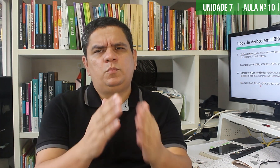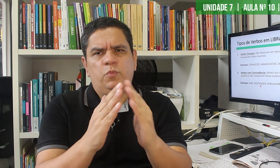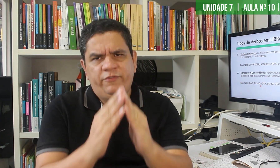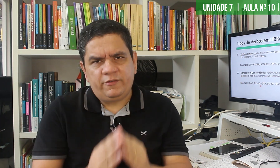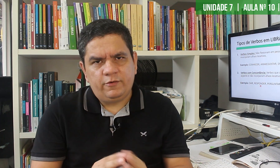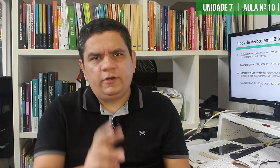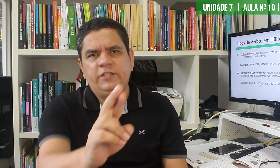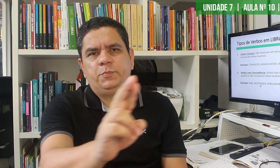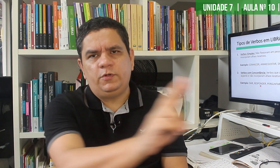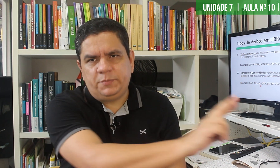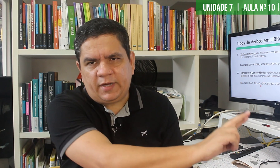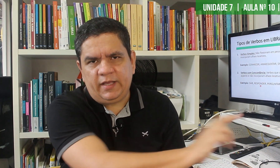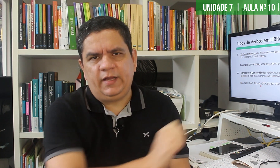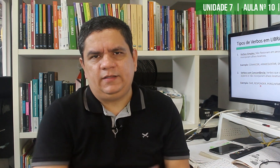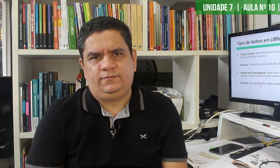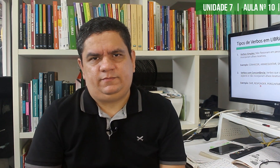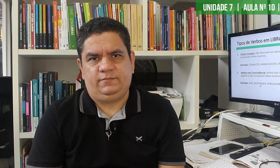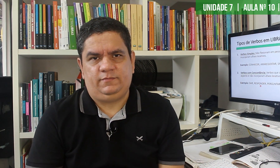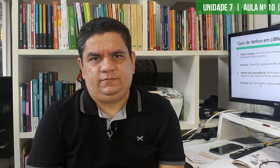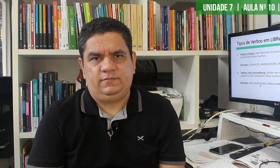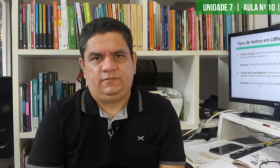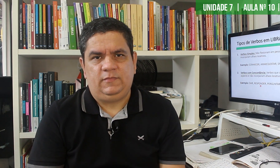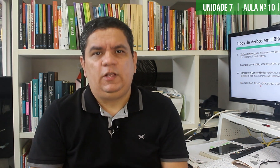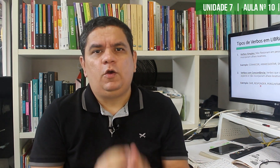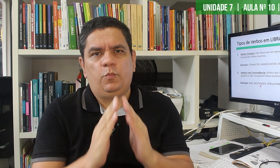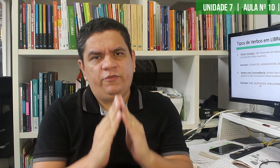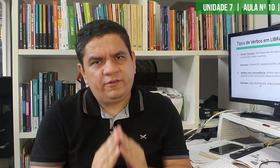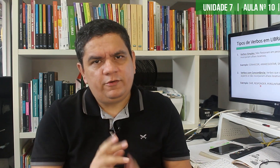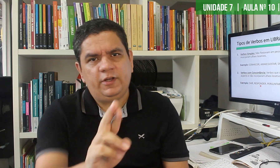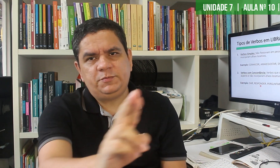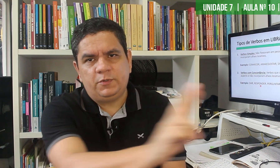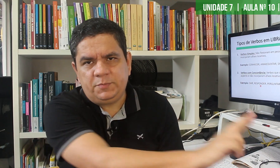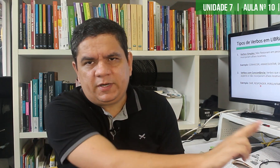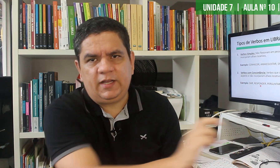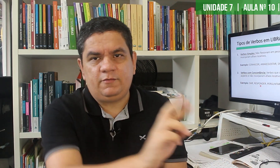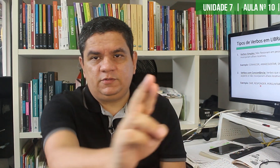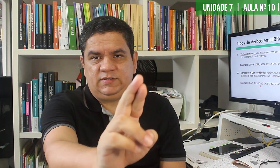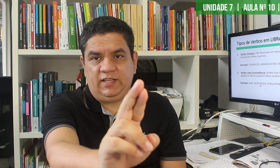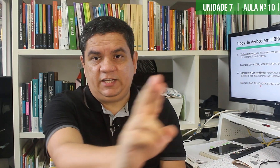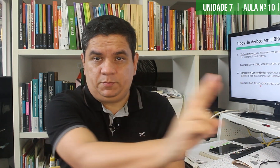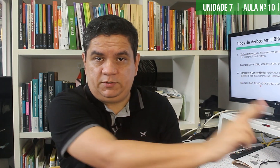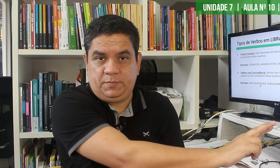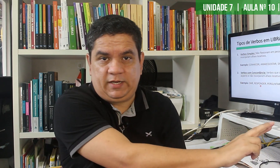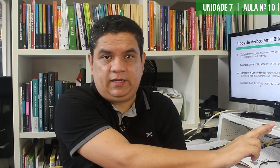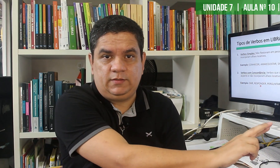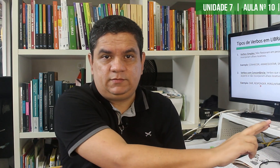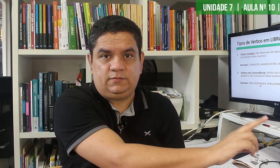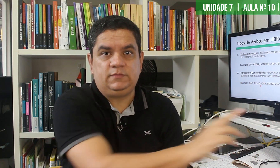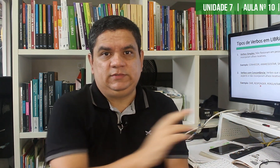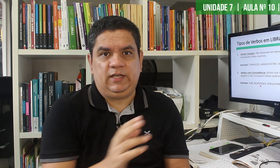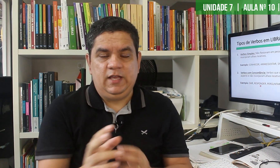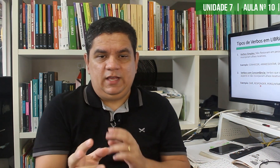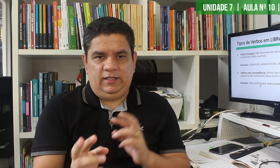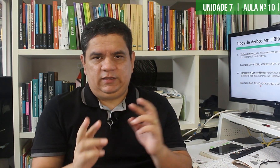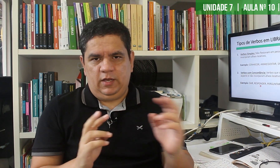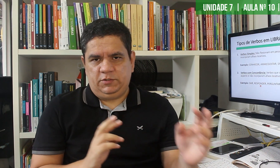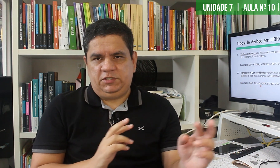Por favor, responde para ela. Por favor, responde para ela. Você responde para ela. Tá? Então a gente